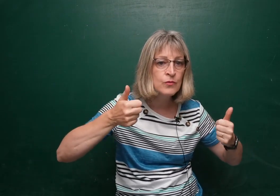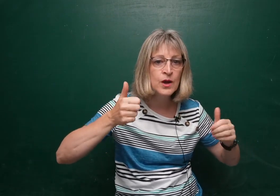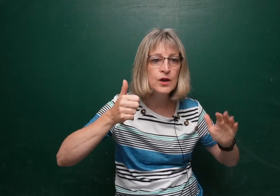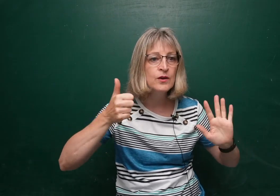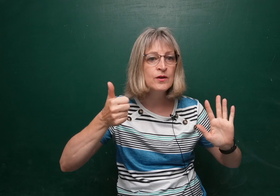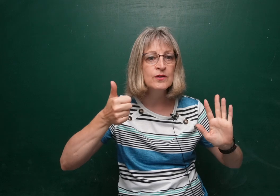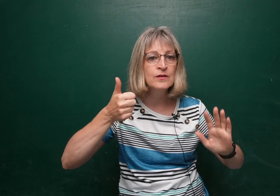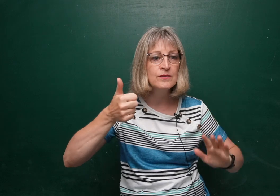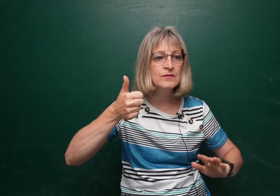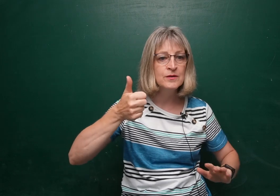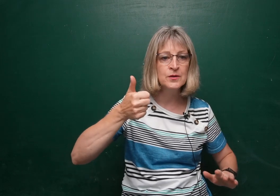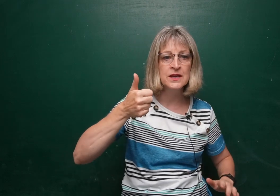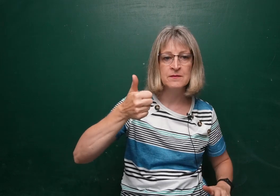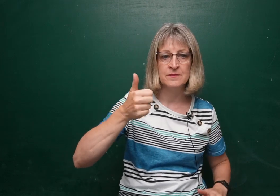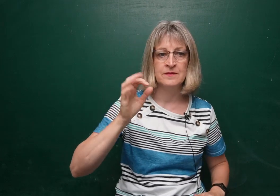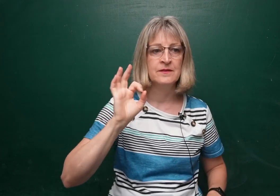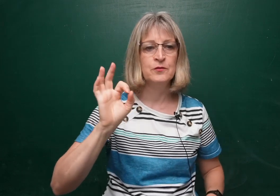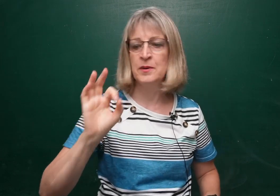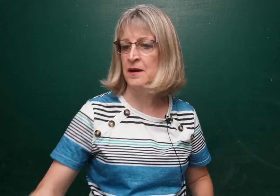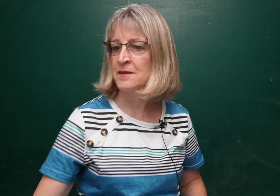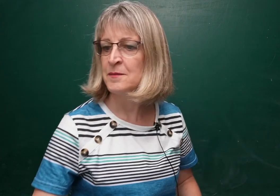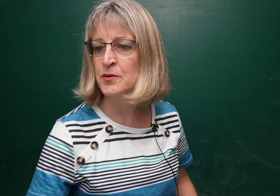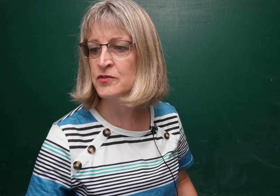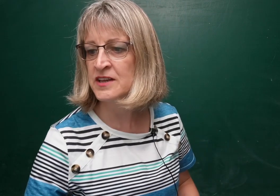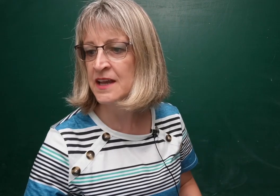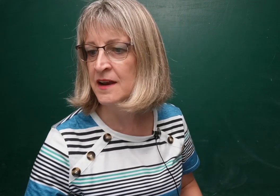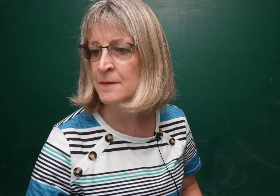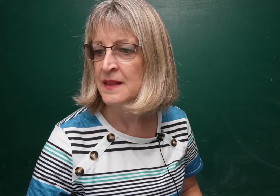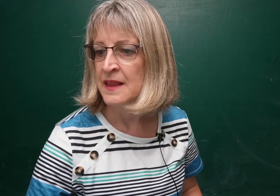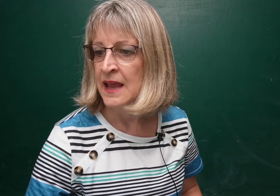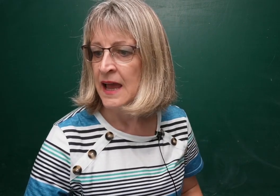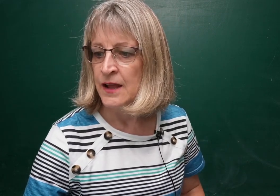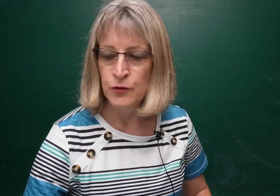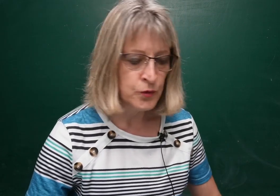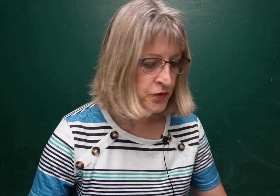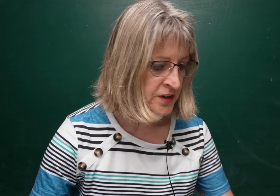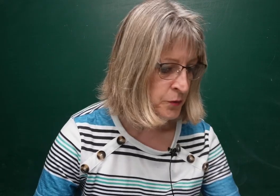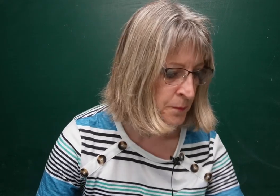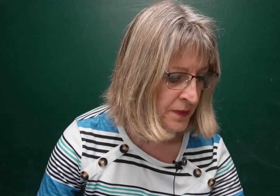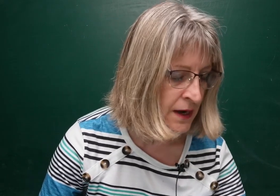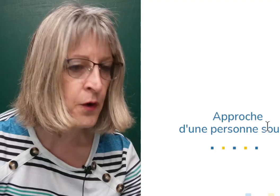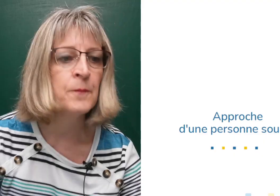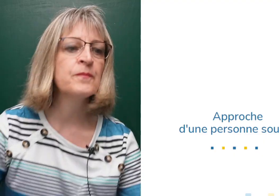Ouais? Ok, super. Bon, génial. Nous continuons. Alors,